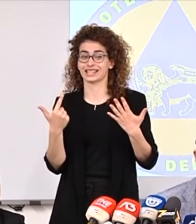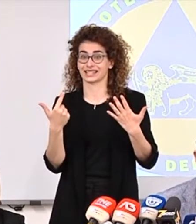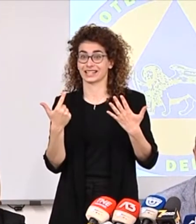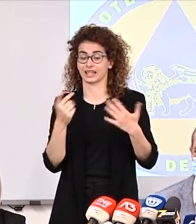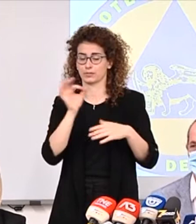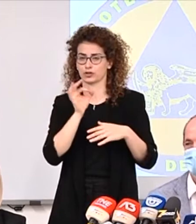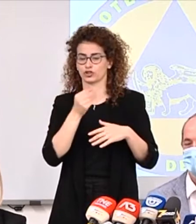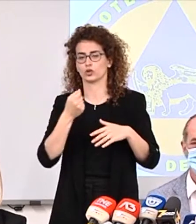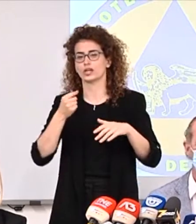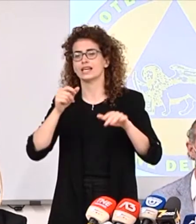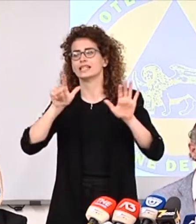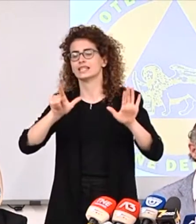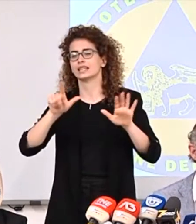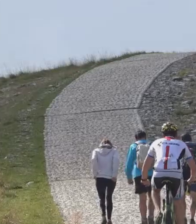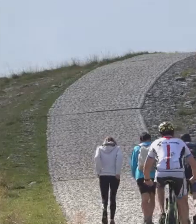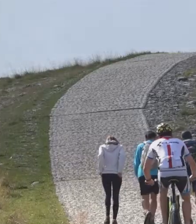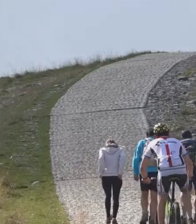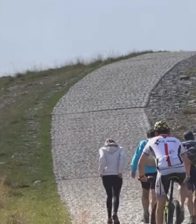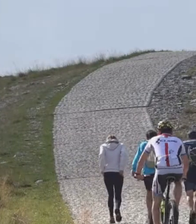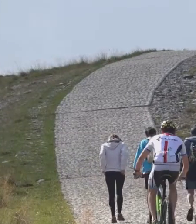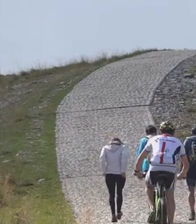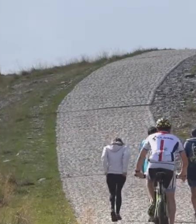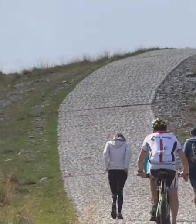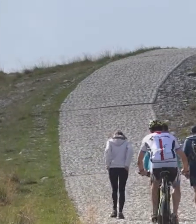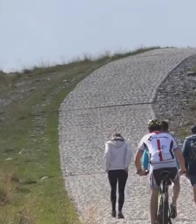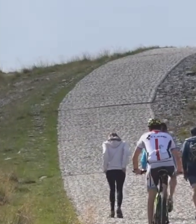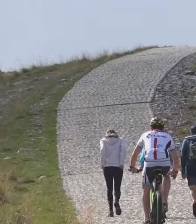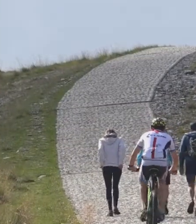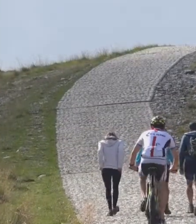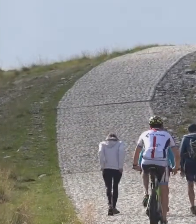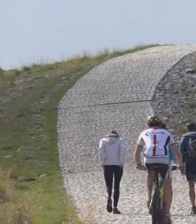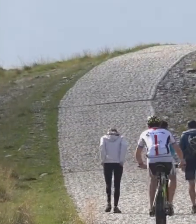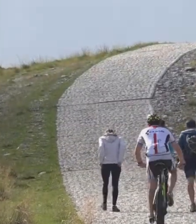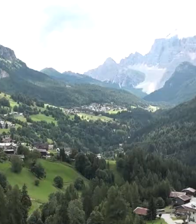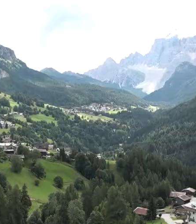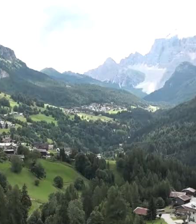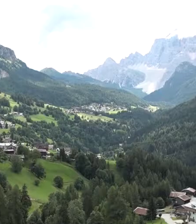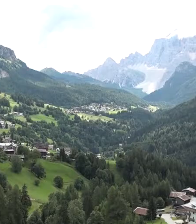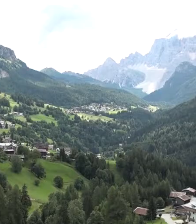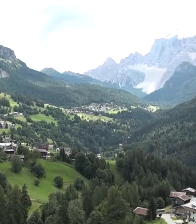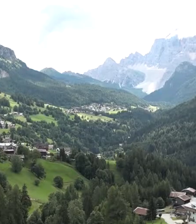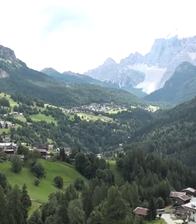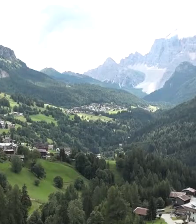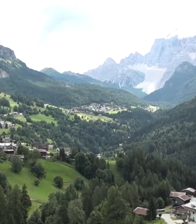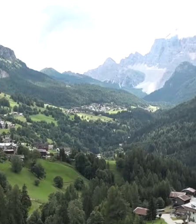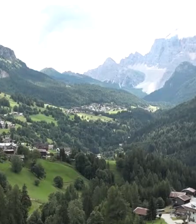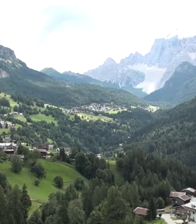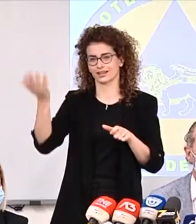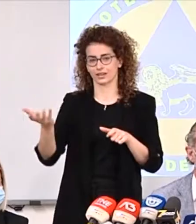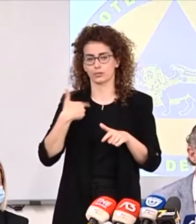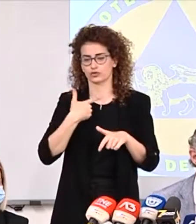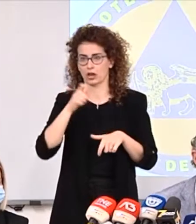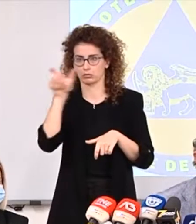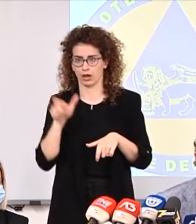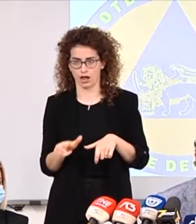72 milioni di presenze sono stranieri e poi su tutti italiani avete visto abbiamo siamo